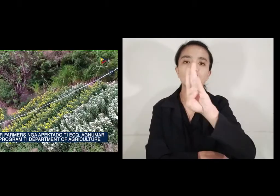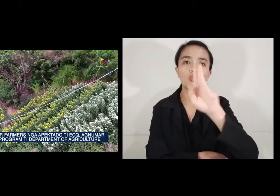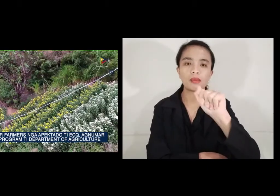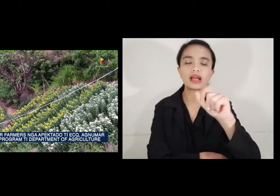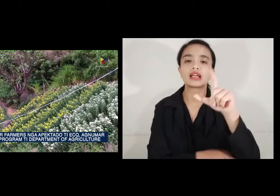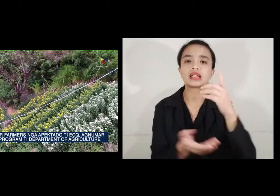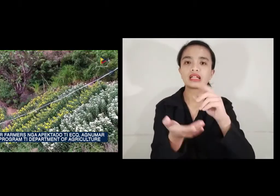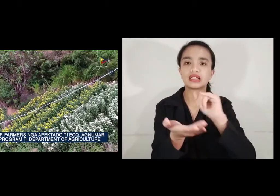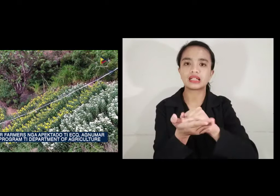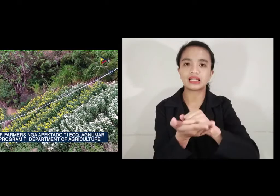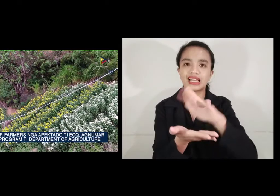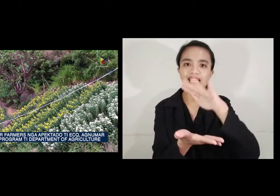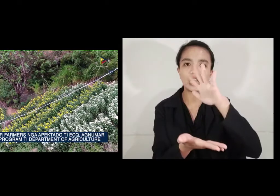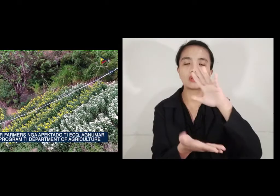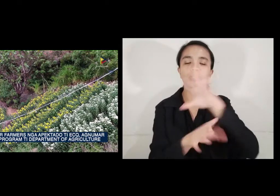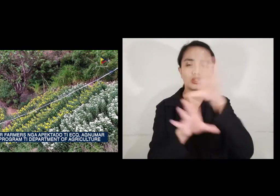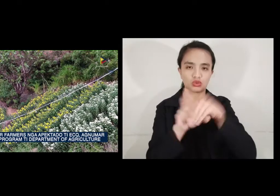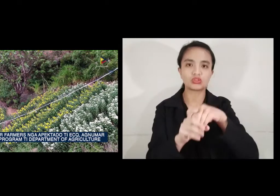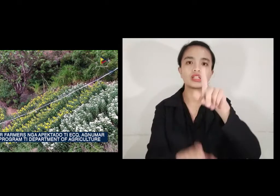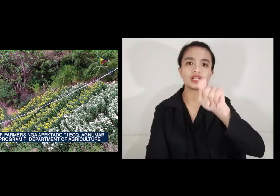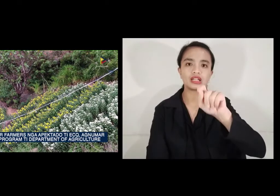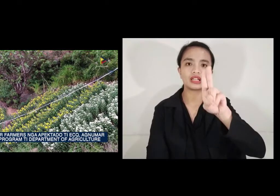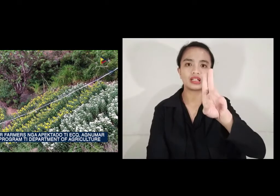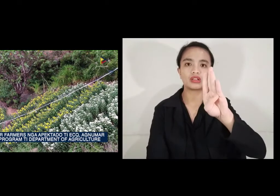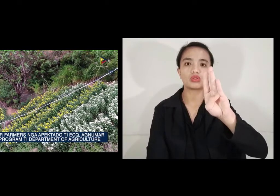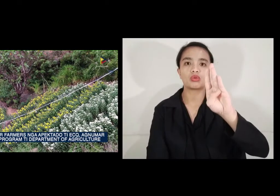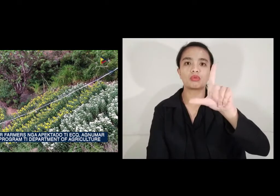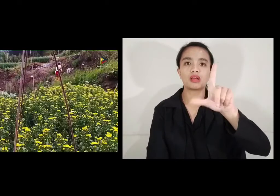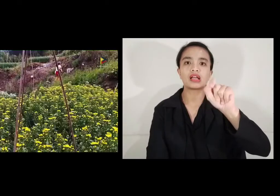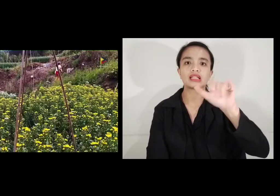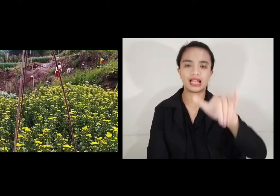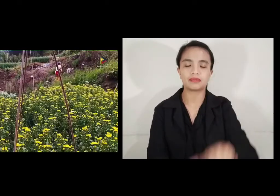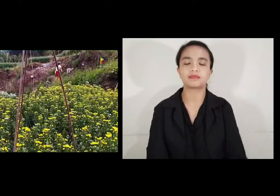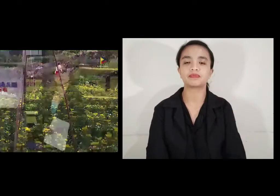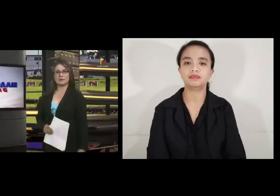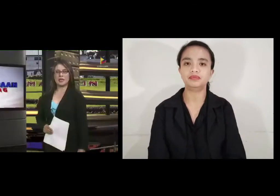tuba, itogon, ken sa jay tublay, benget.